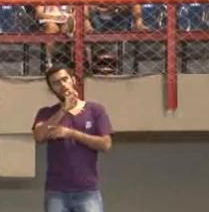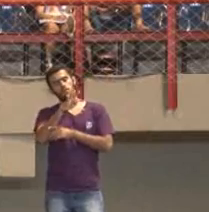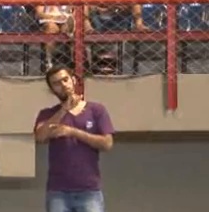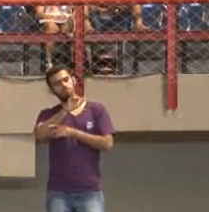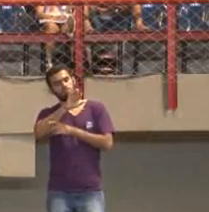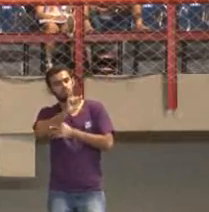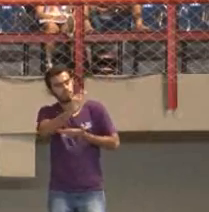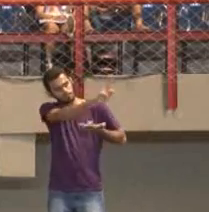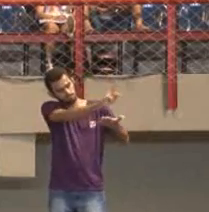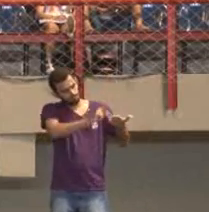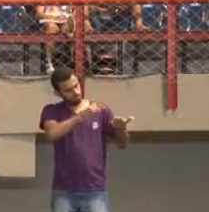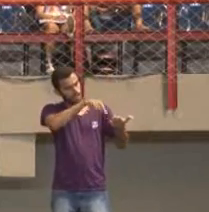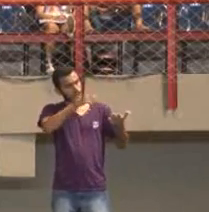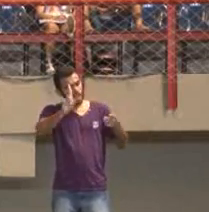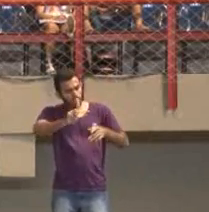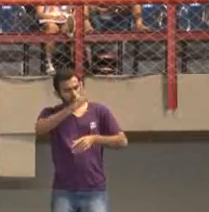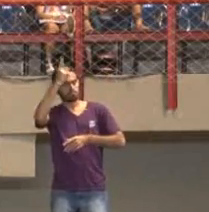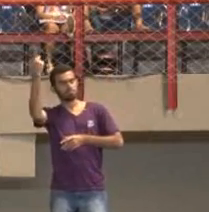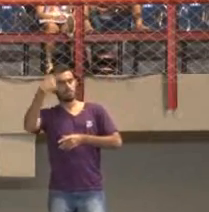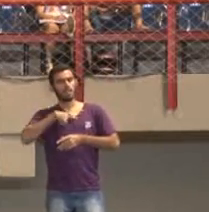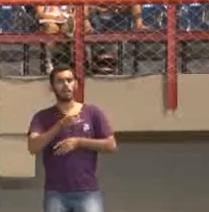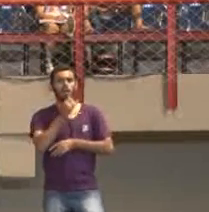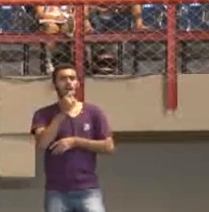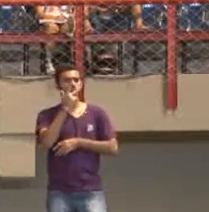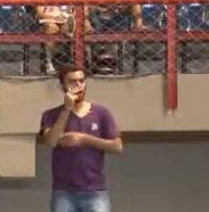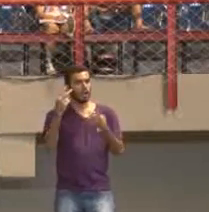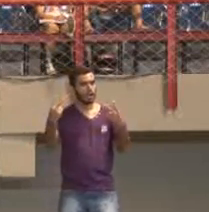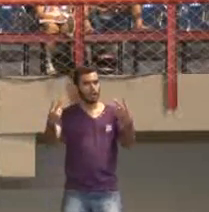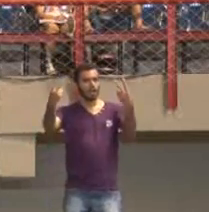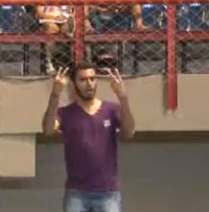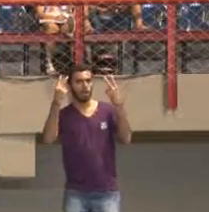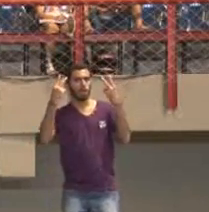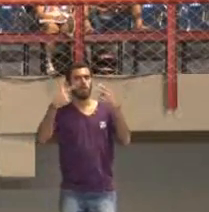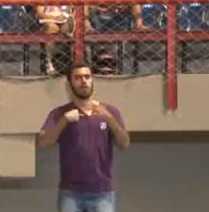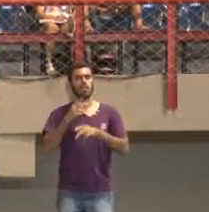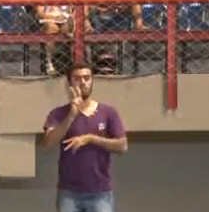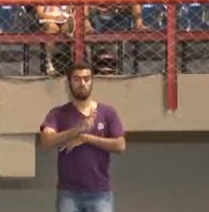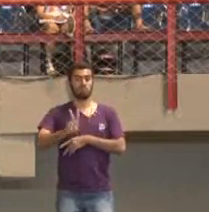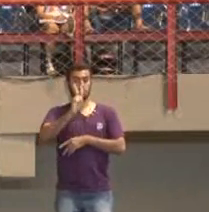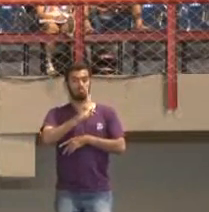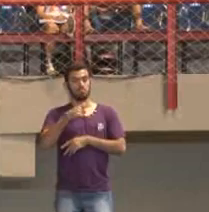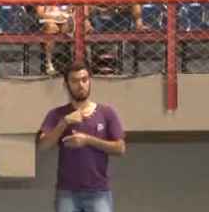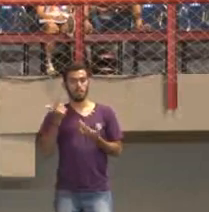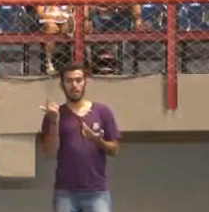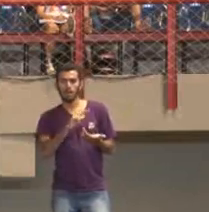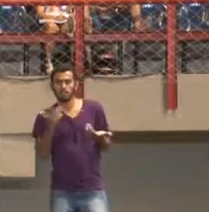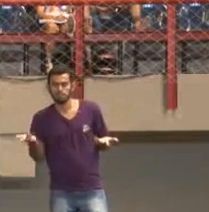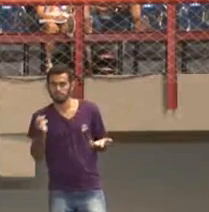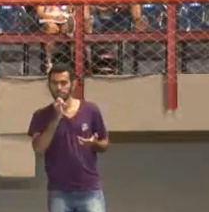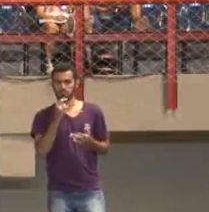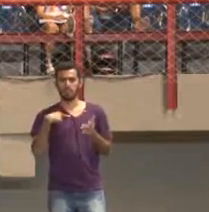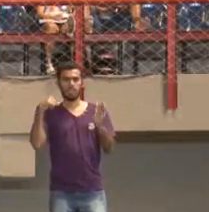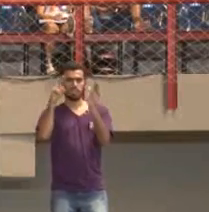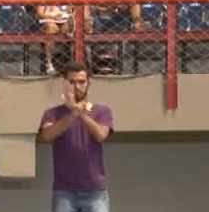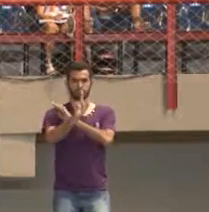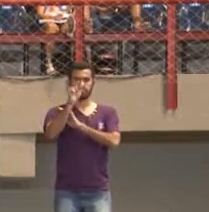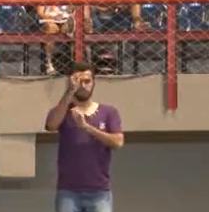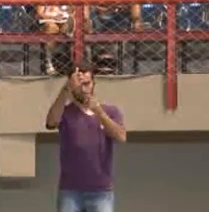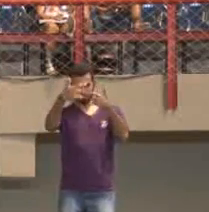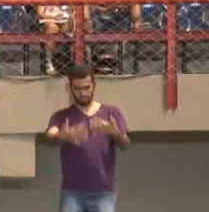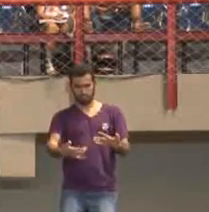criar. Olha o vestibular funcionando. Está lá a questão, aí diz assim: a